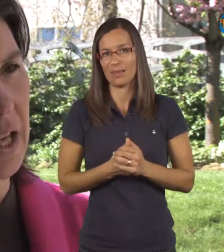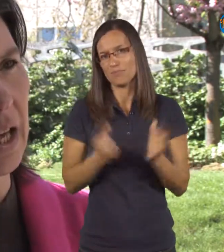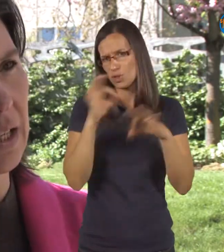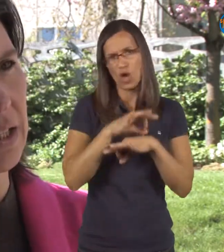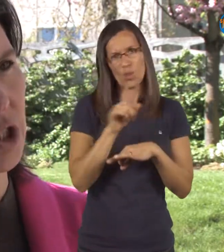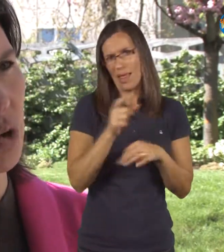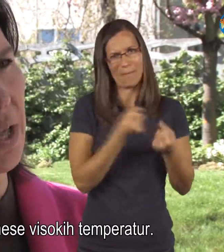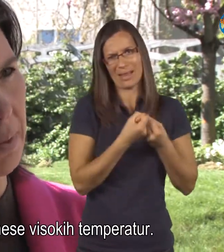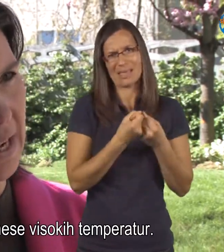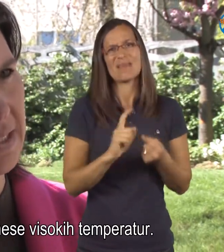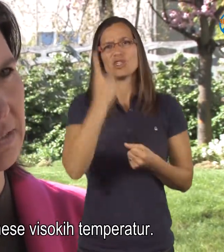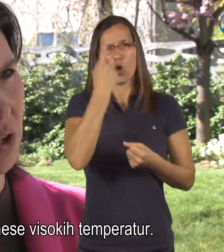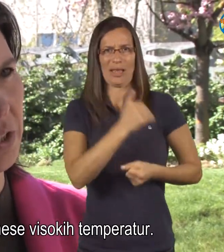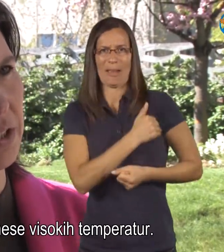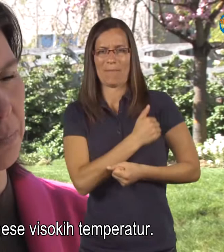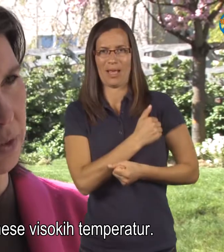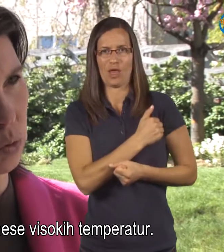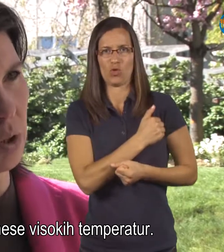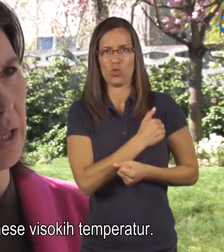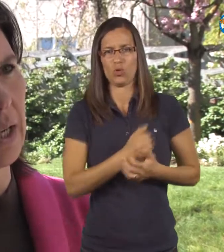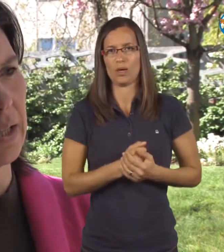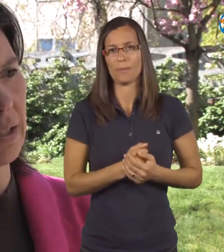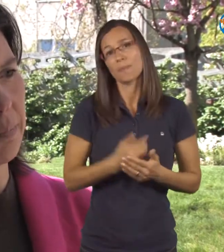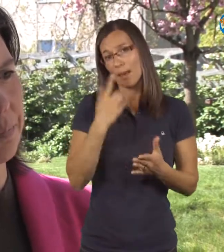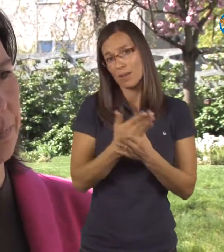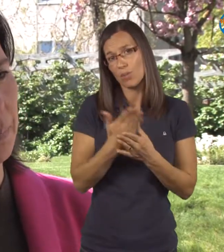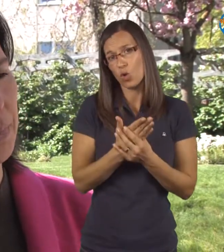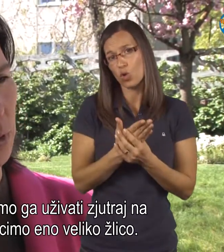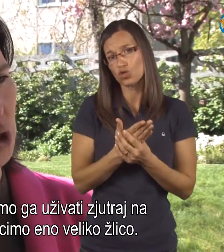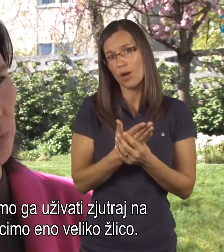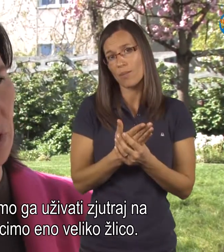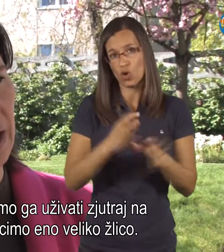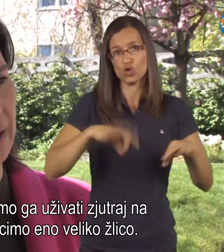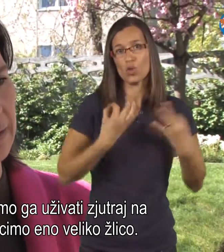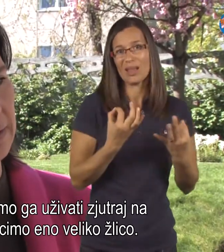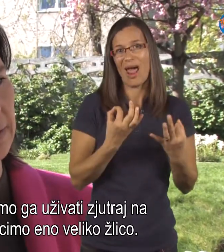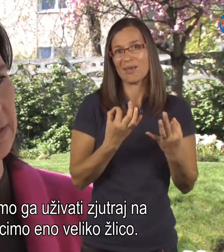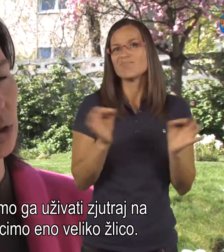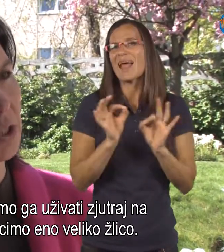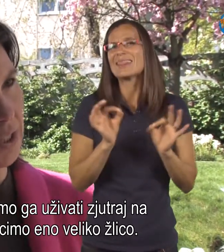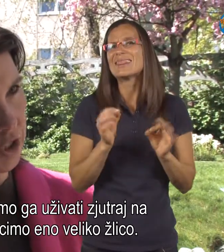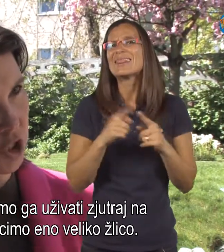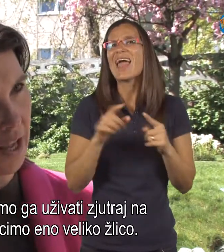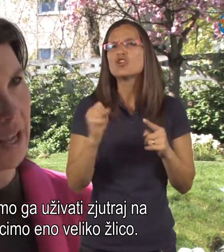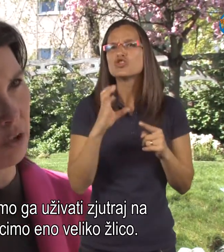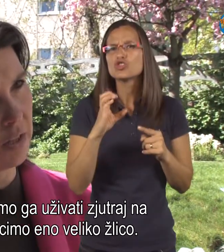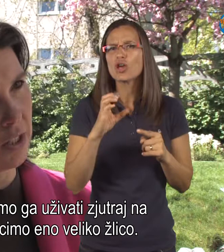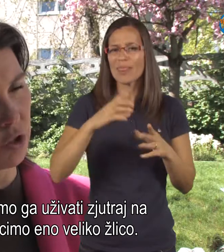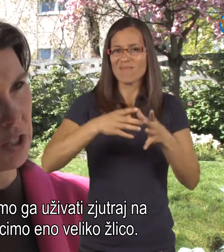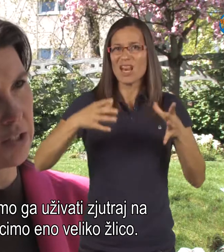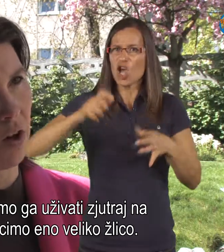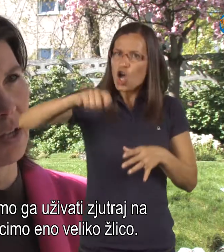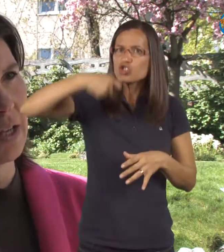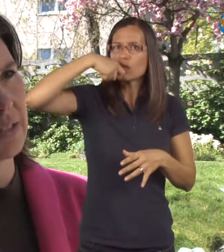prehrani. Žal ne prenese visokih temperatur. Priporočamo ga zjutraj na tešče, eno